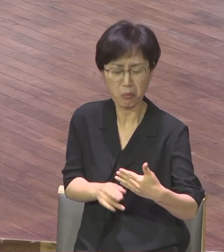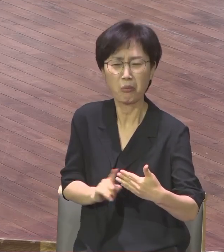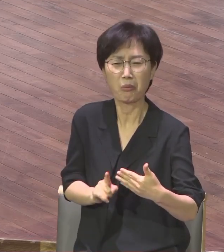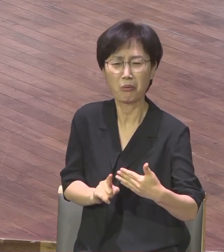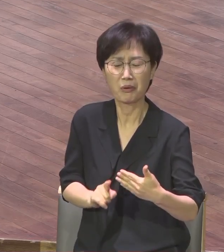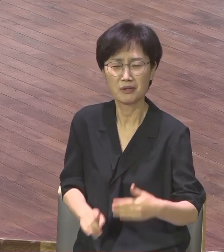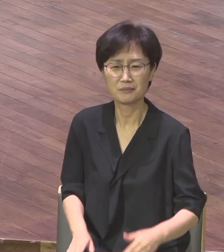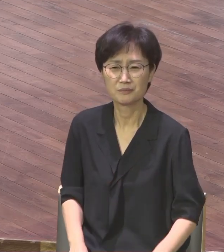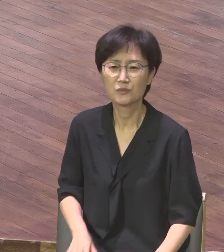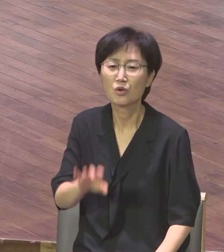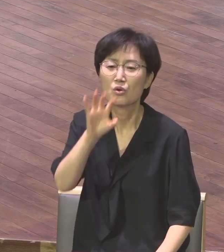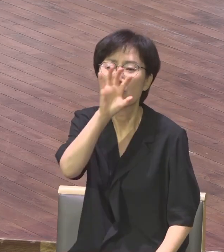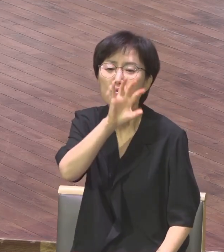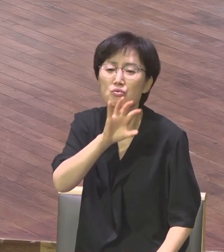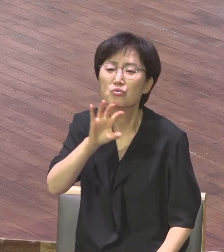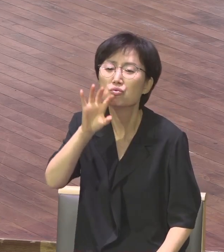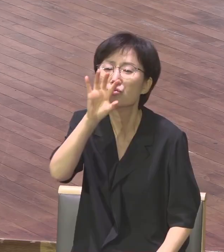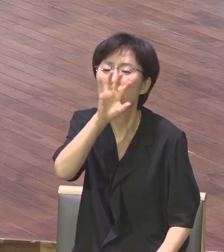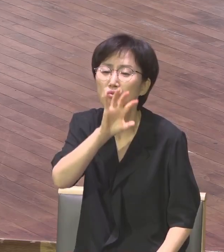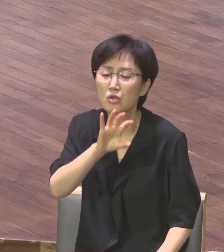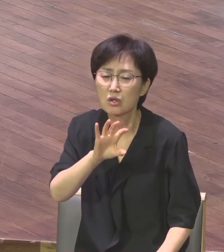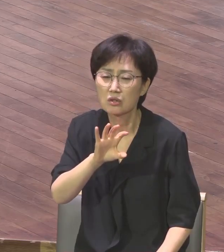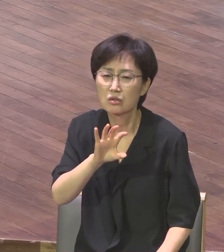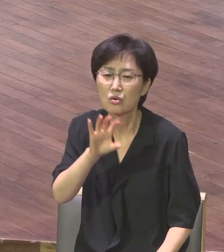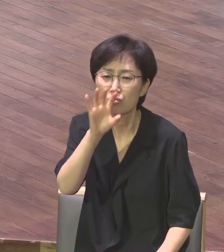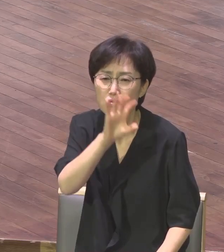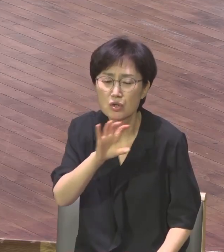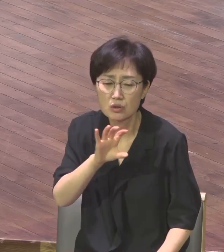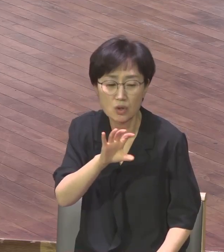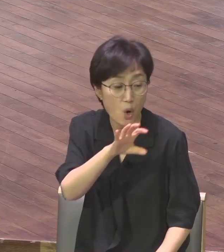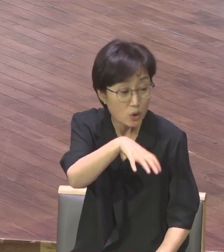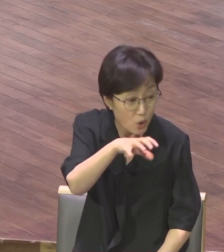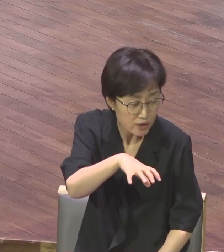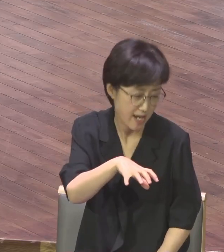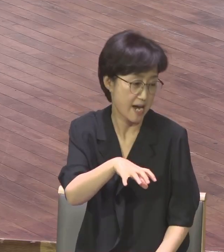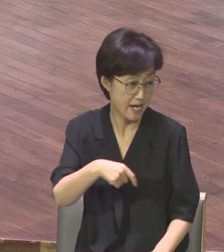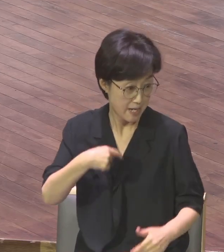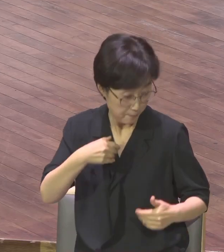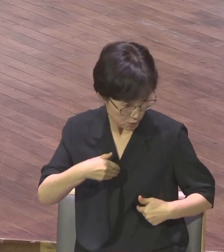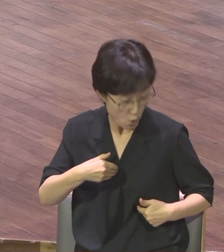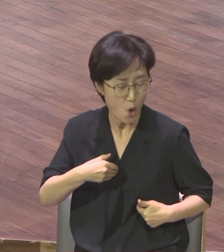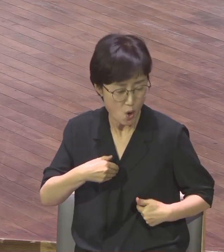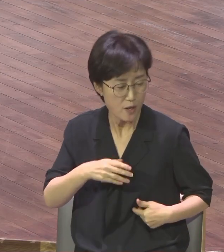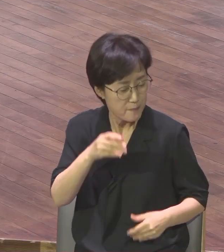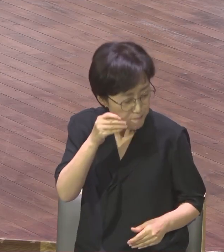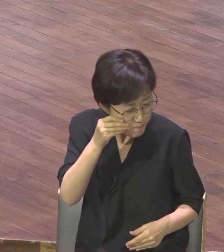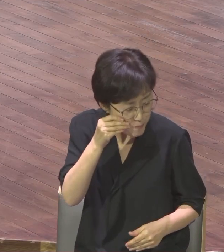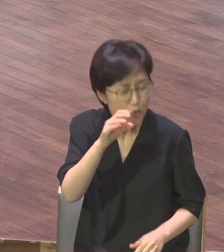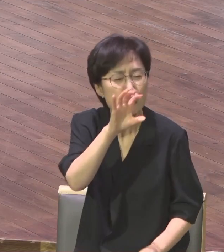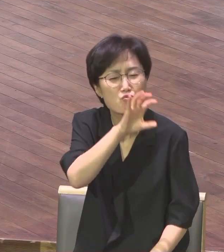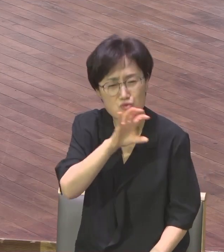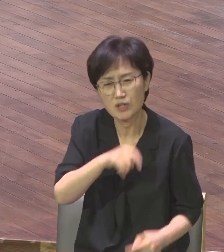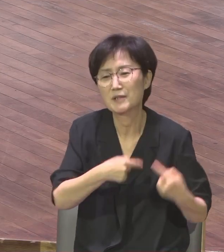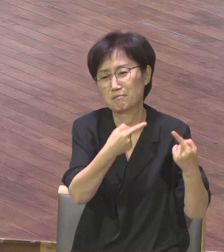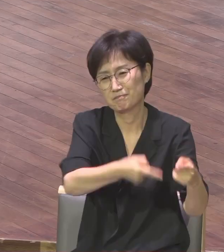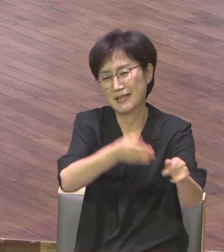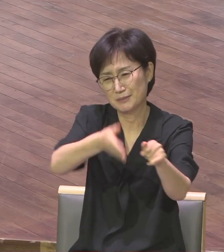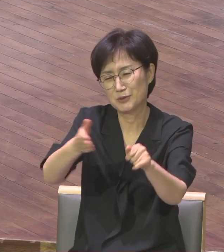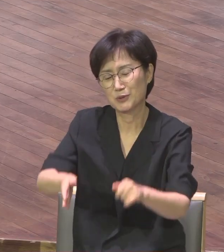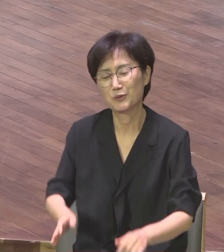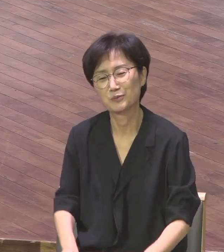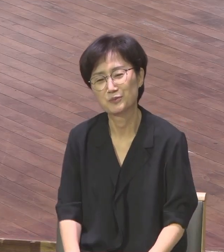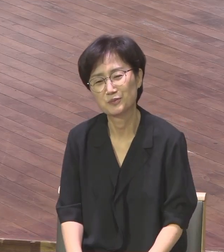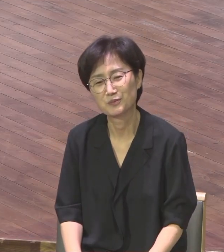여러분 훈련받는 현장에 그런 거 따지지 마시고 여러분 스스로 하나님 앞에 서시길